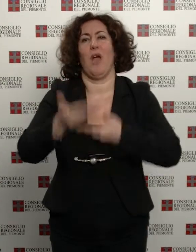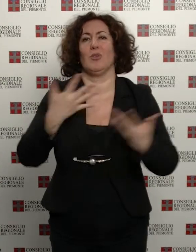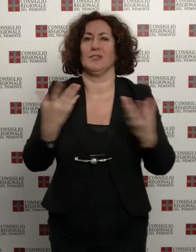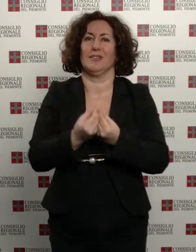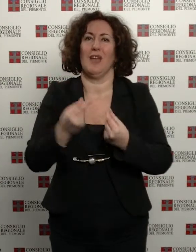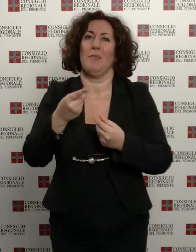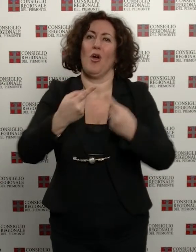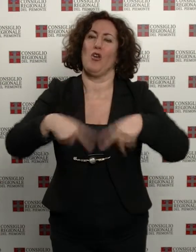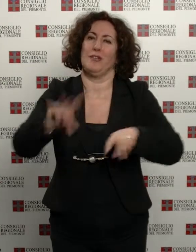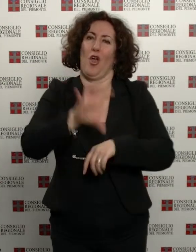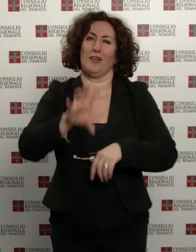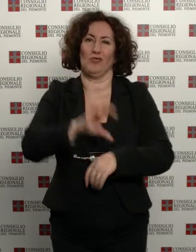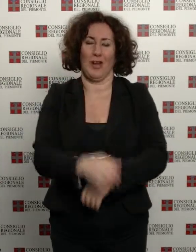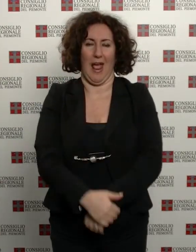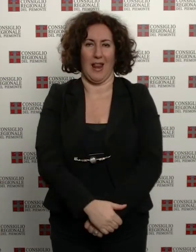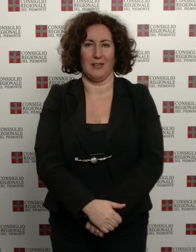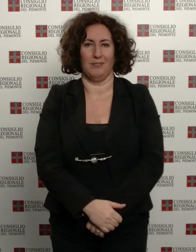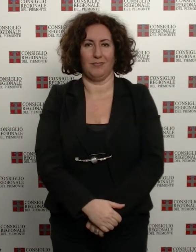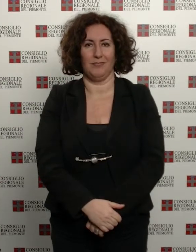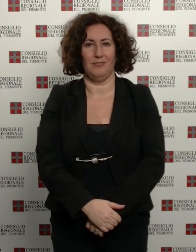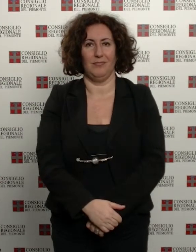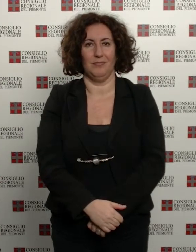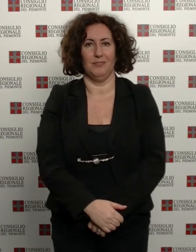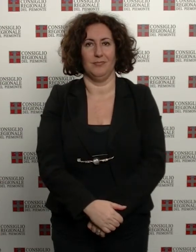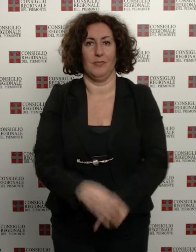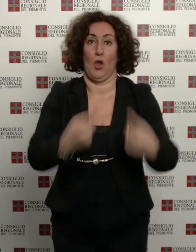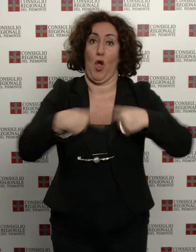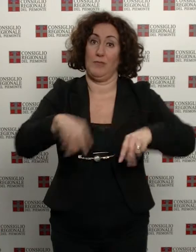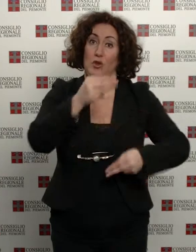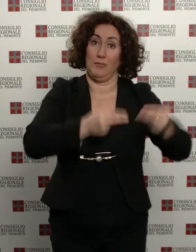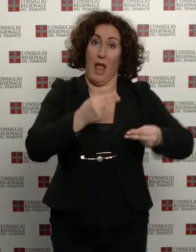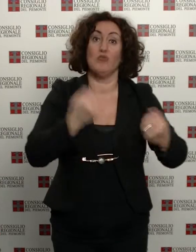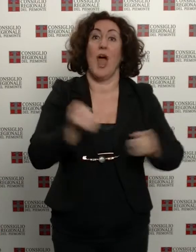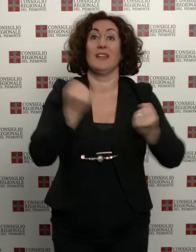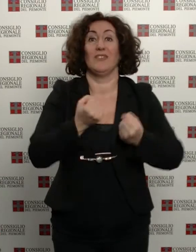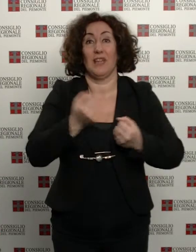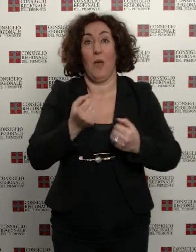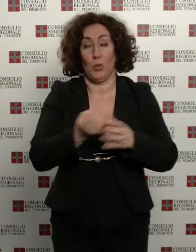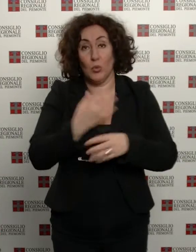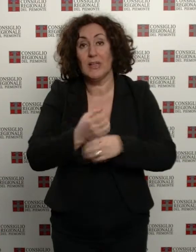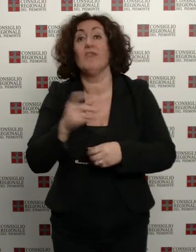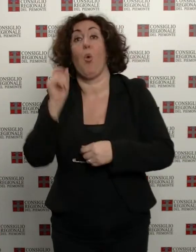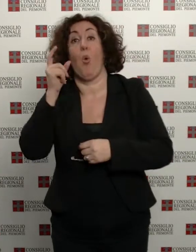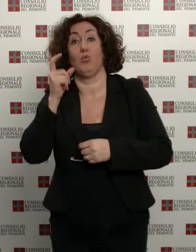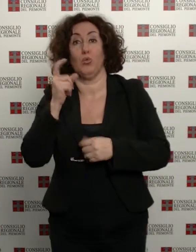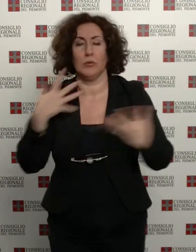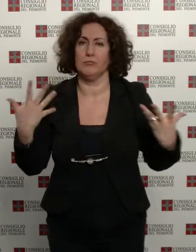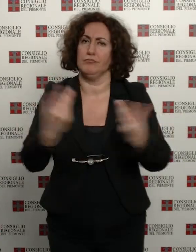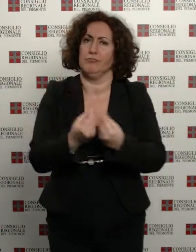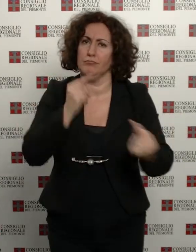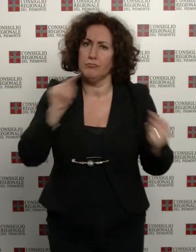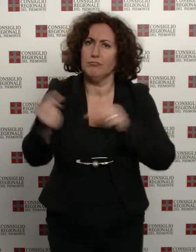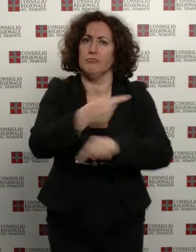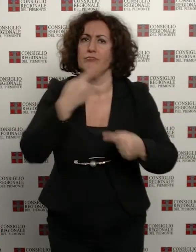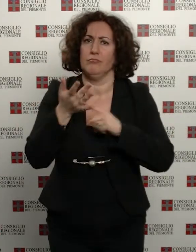in primo piano le Commissioni bilancio attività produttive e cultura si sono riunite in seduta congiunta